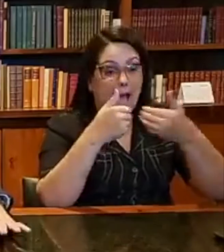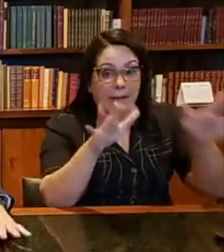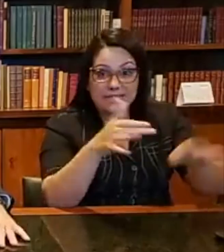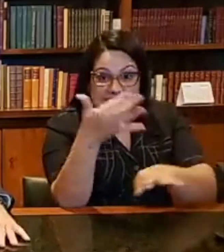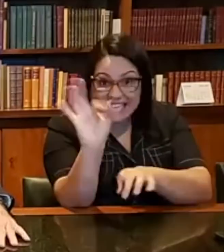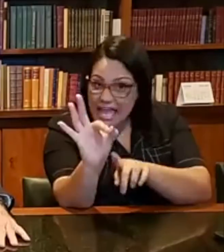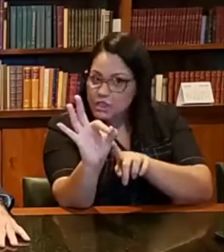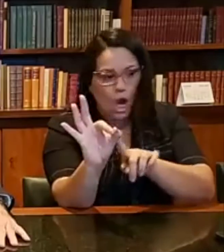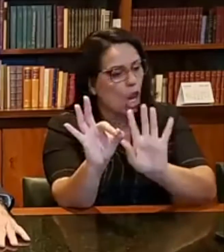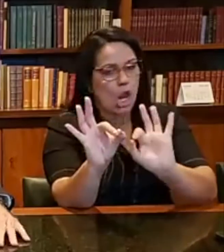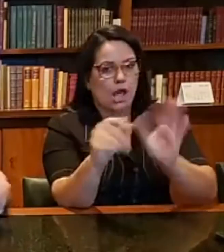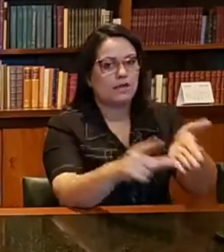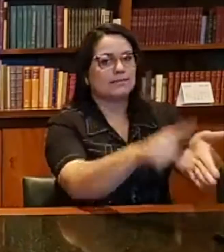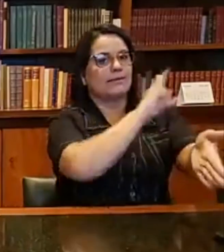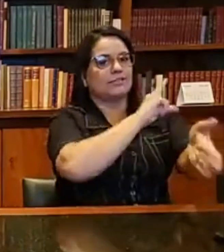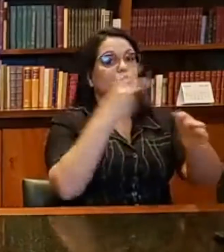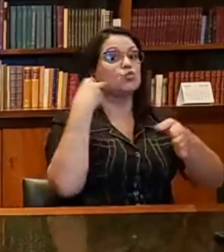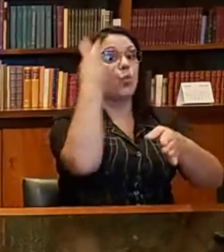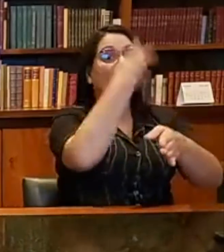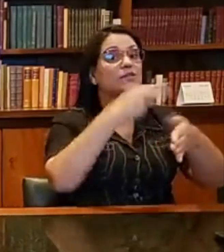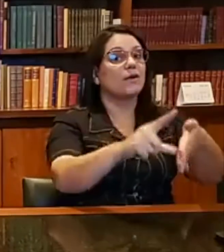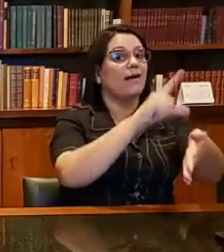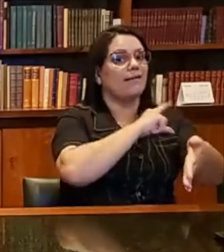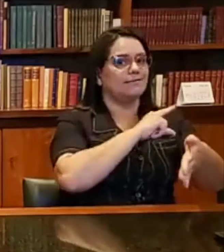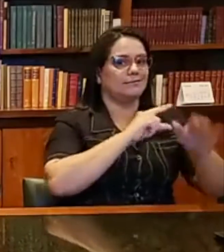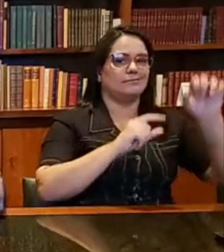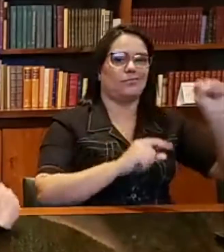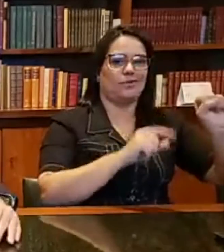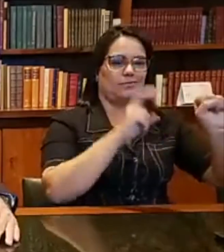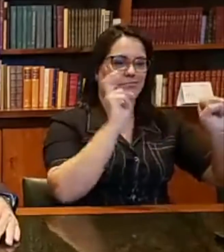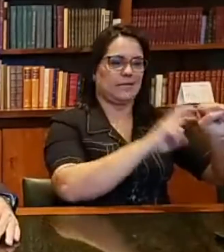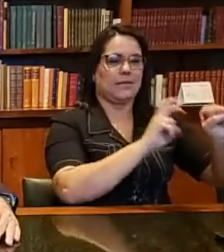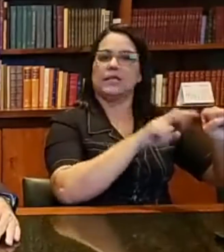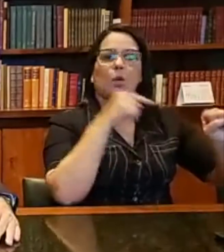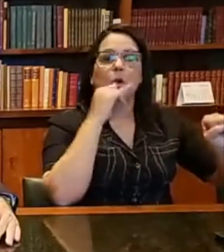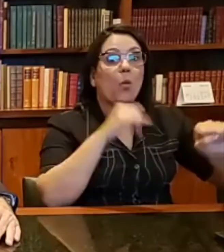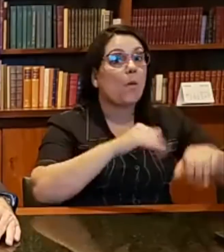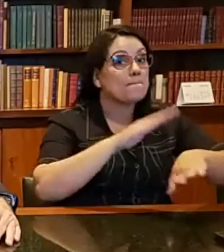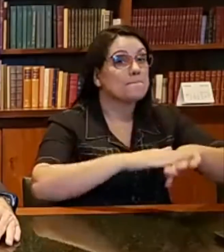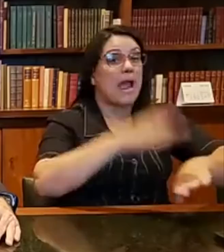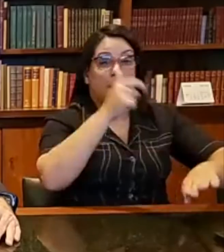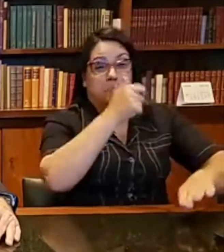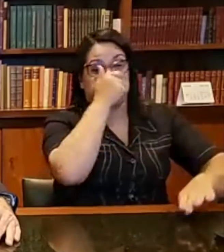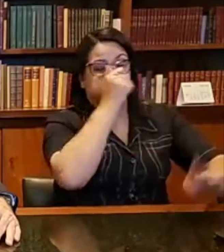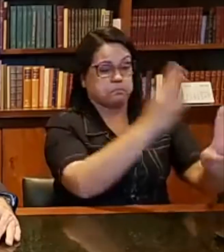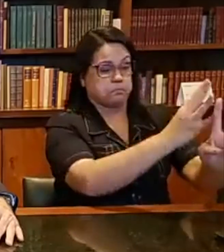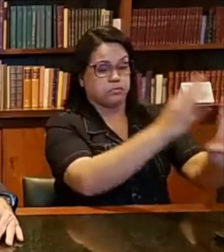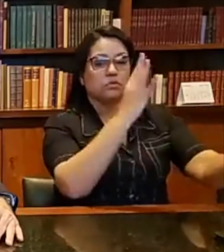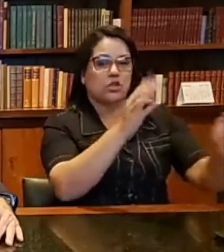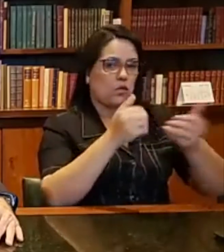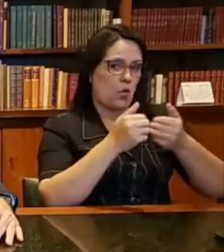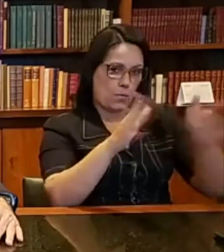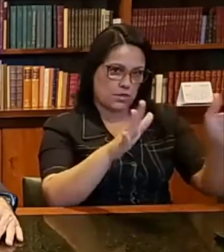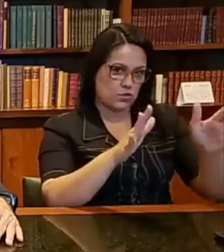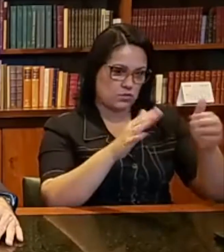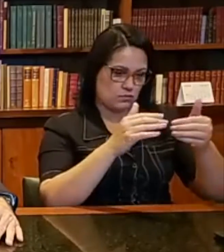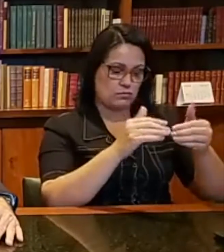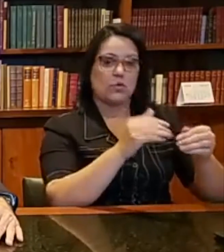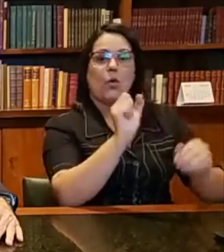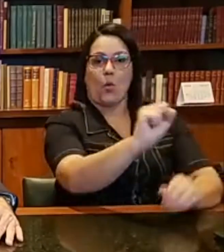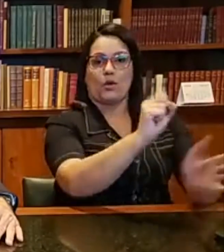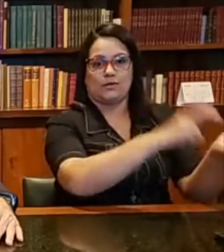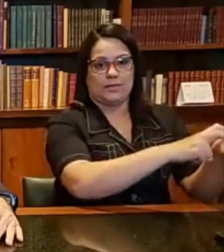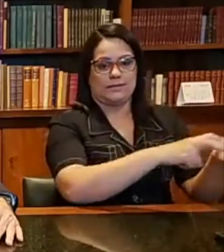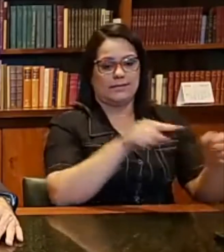10. Quais são essas agências? As agências mais cheias. Na verdade, a gente já começou a abrir. No sábado,